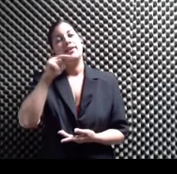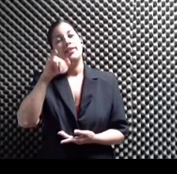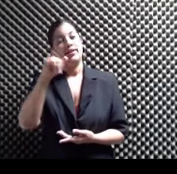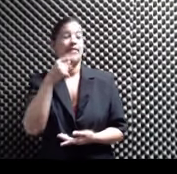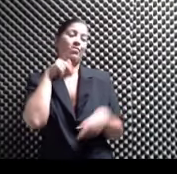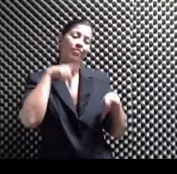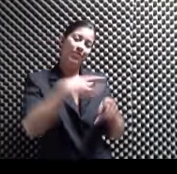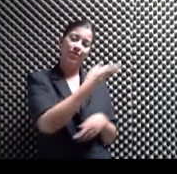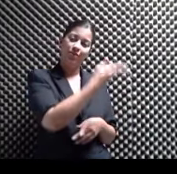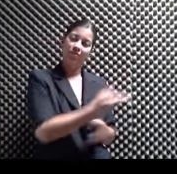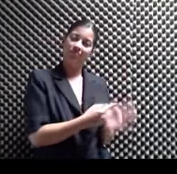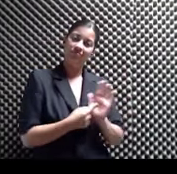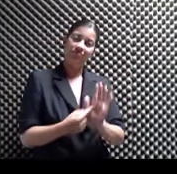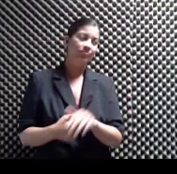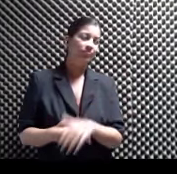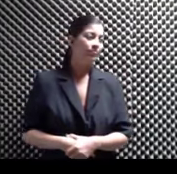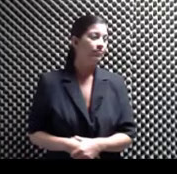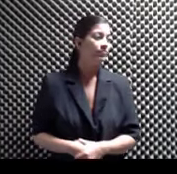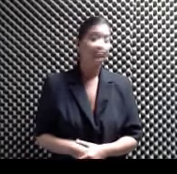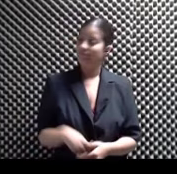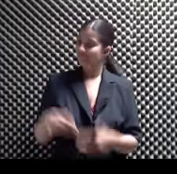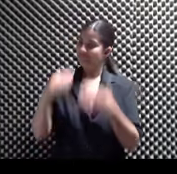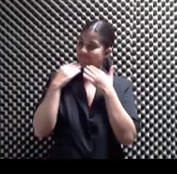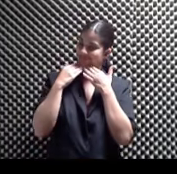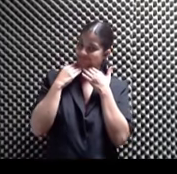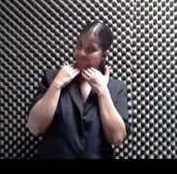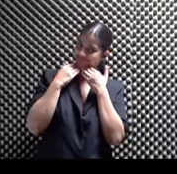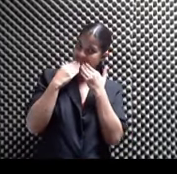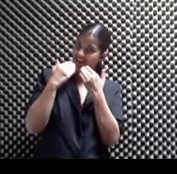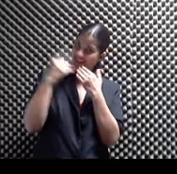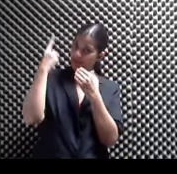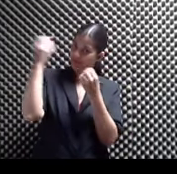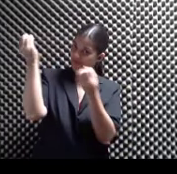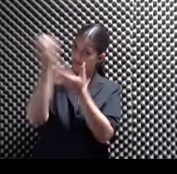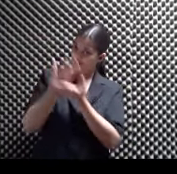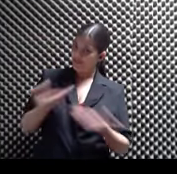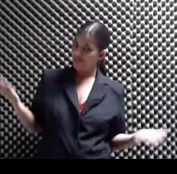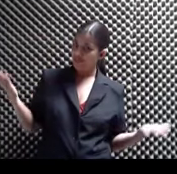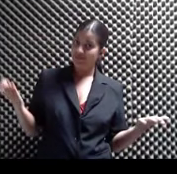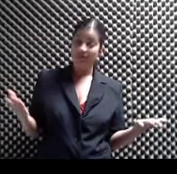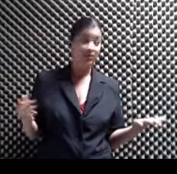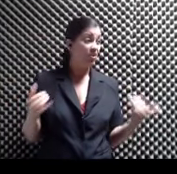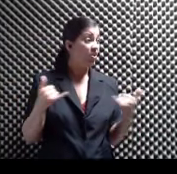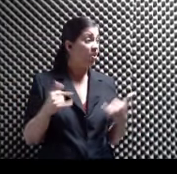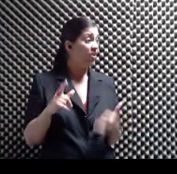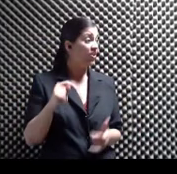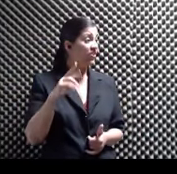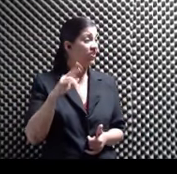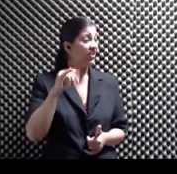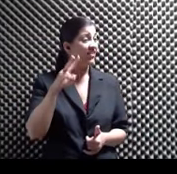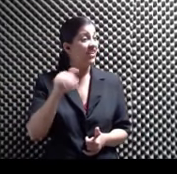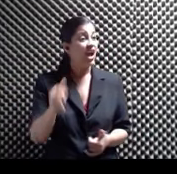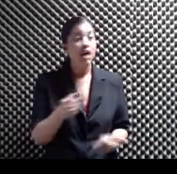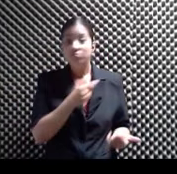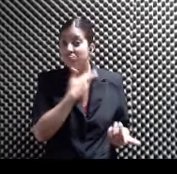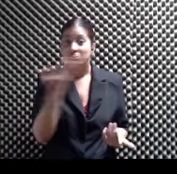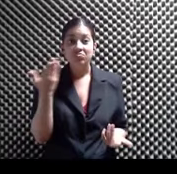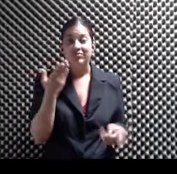que tú sepas. Así que bueno, pues muchas gracias por toda esa información. Hoy no hubo trivia, hoy fue. Bueno,